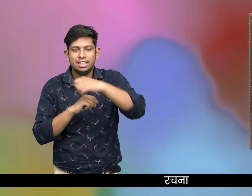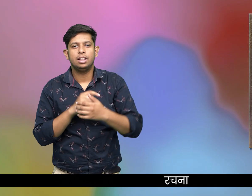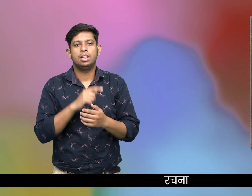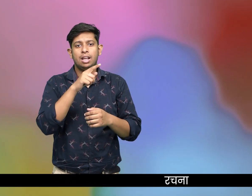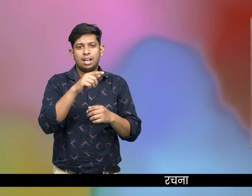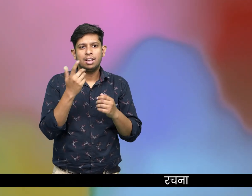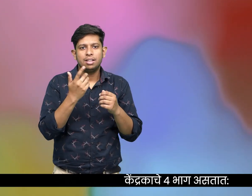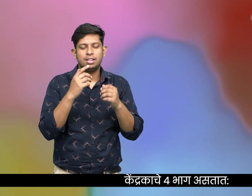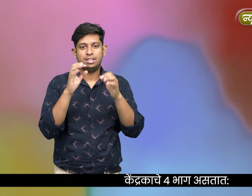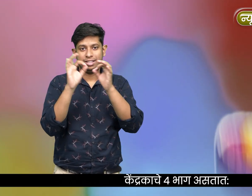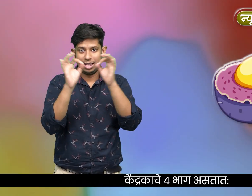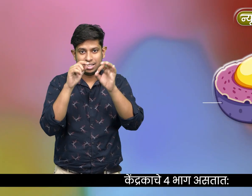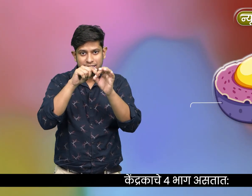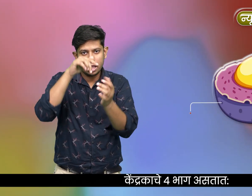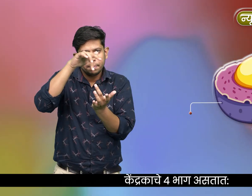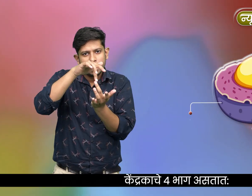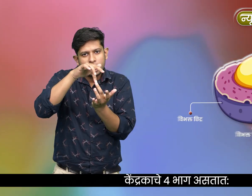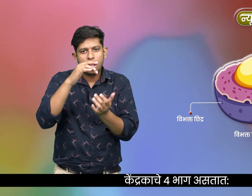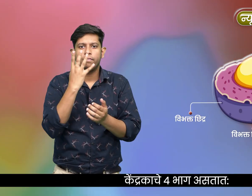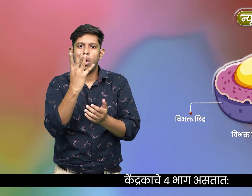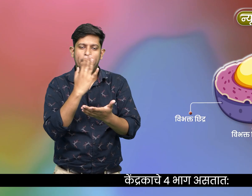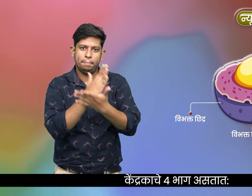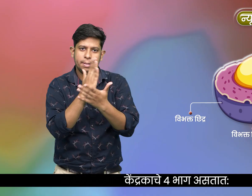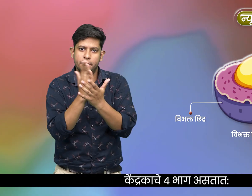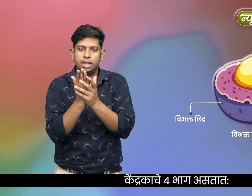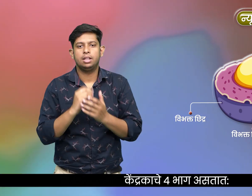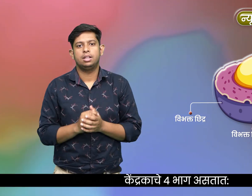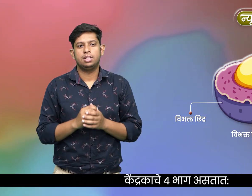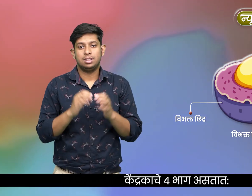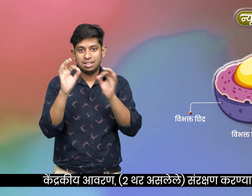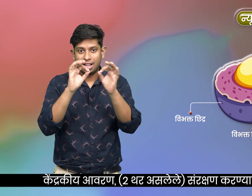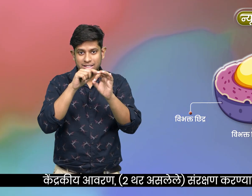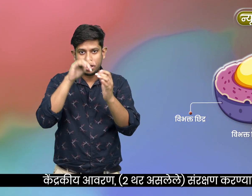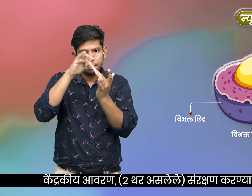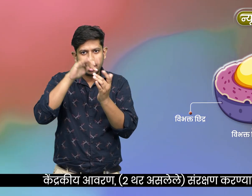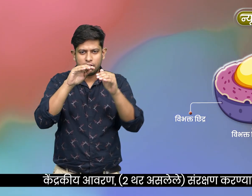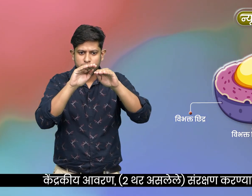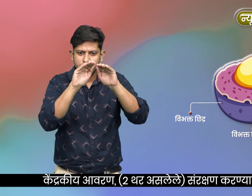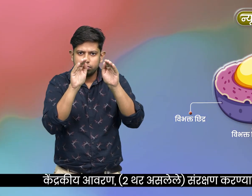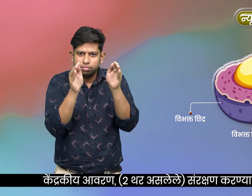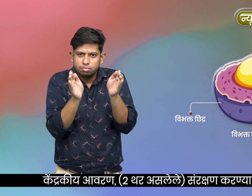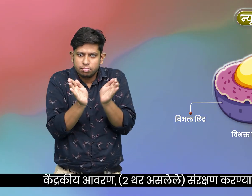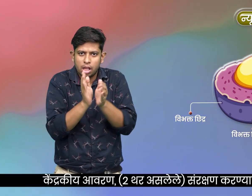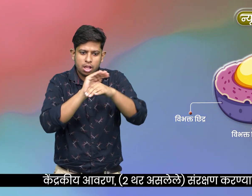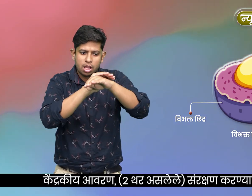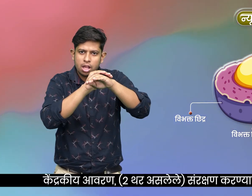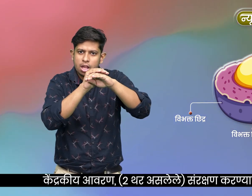रचना. पहिला, केंद्रकांचा 4 भाग असतात. केंद्रकीय आवरण 2 थर